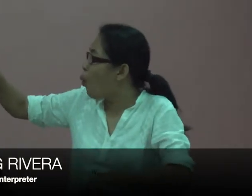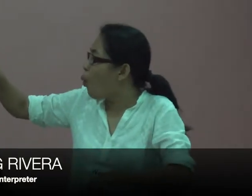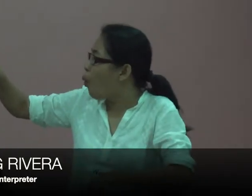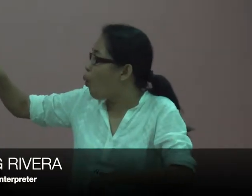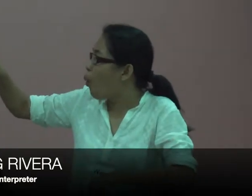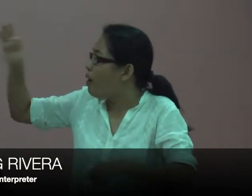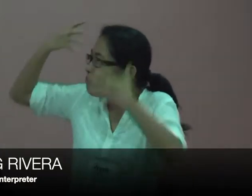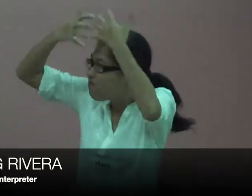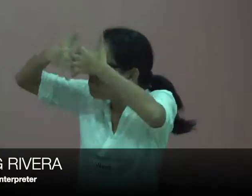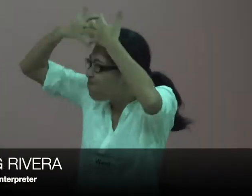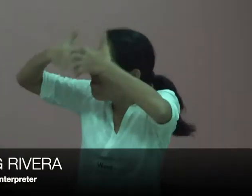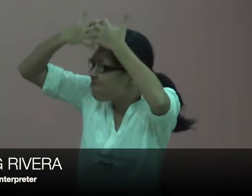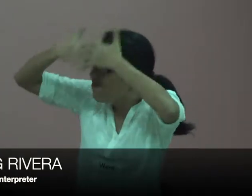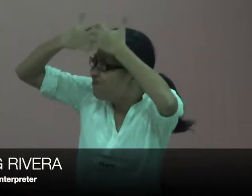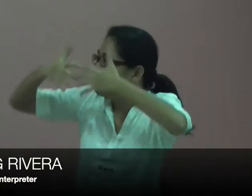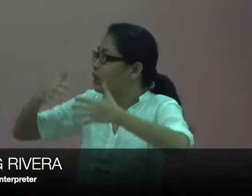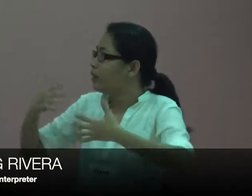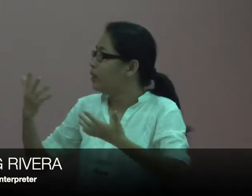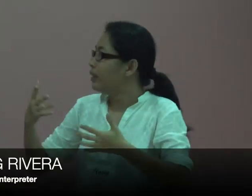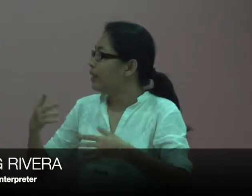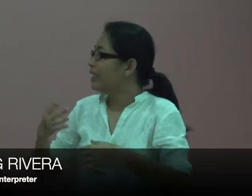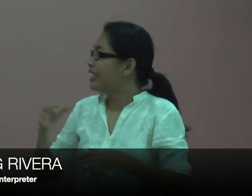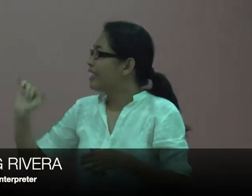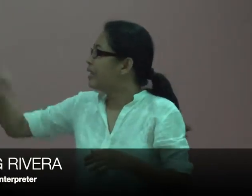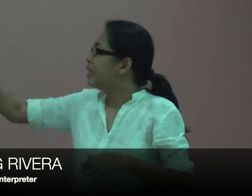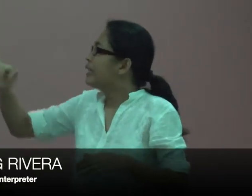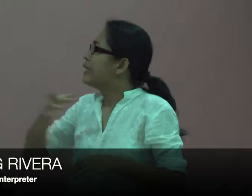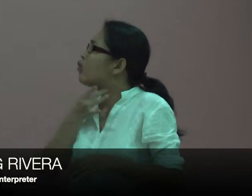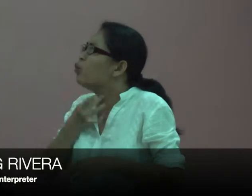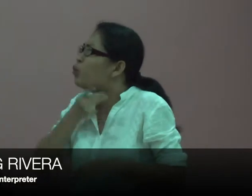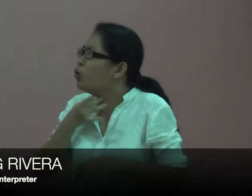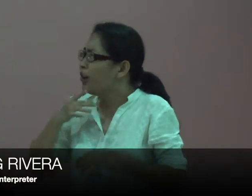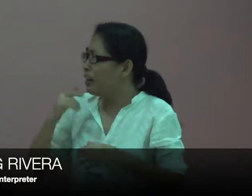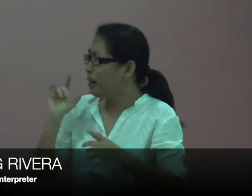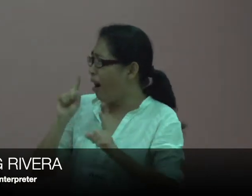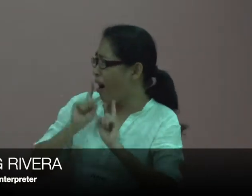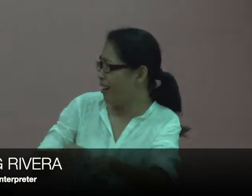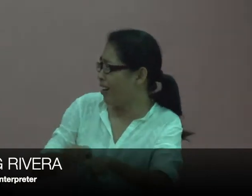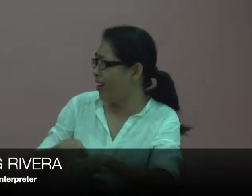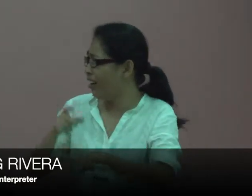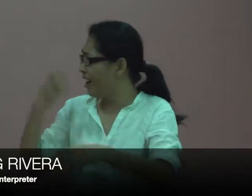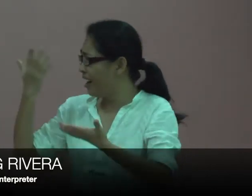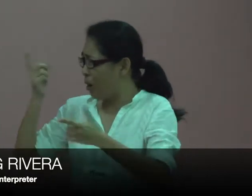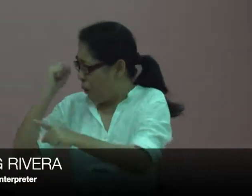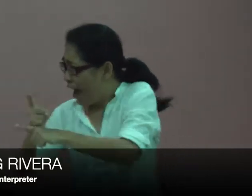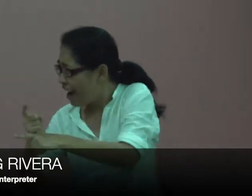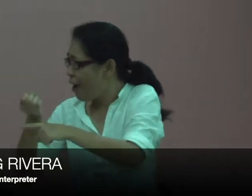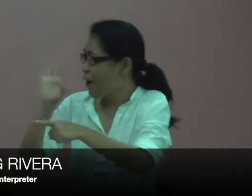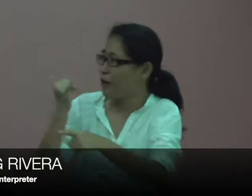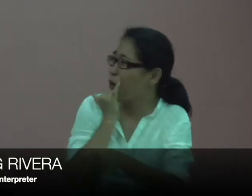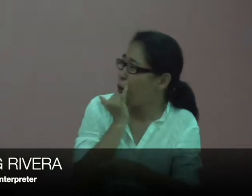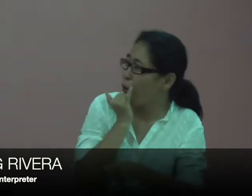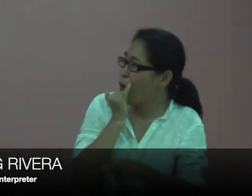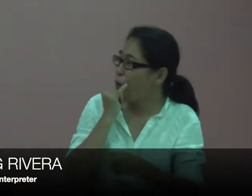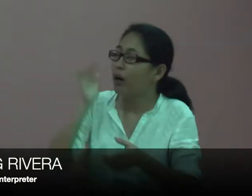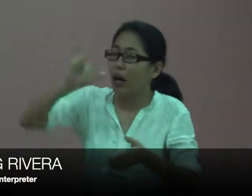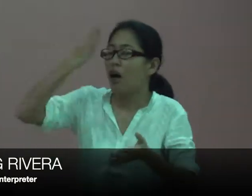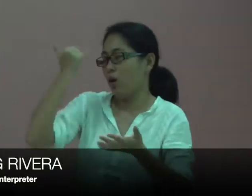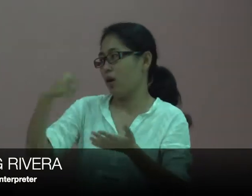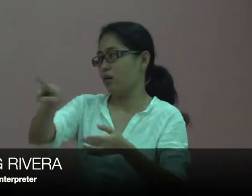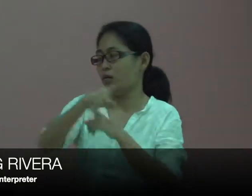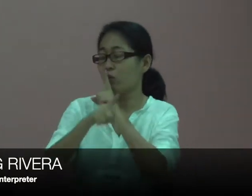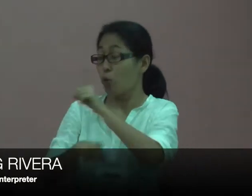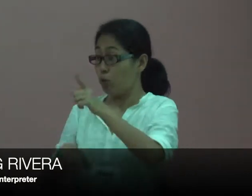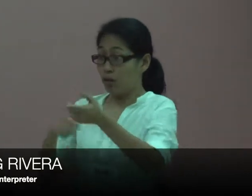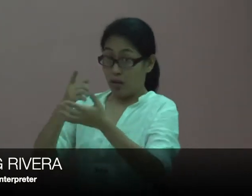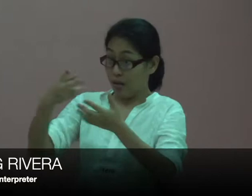a, parang talagang sobrang parang factory na yung mga utak namin trying to think of what to answer. Tama ba? Mali ba yung